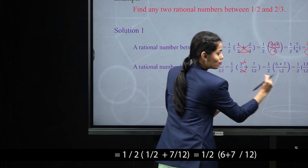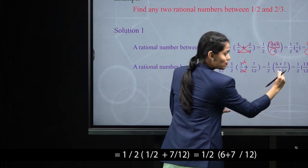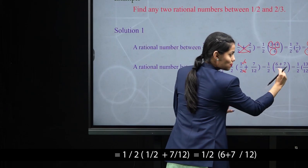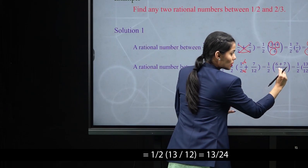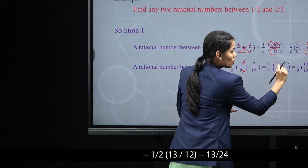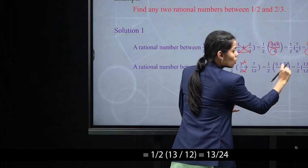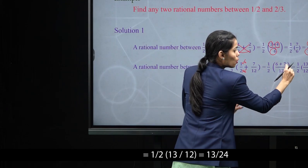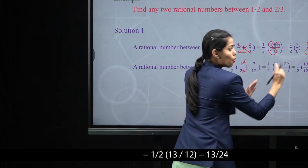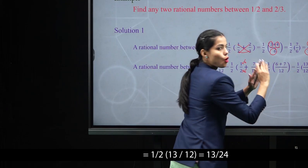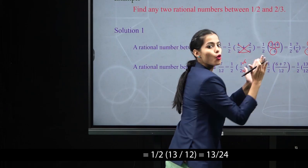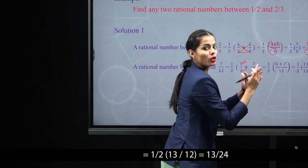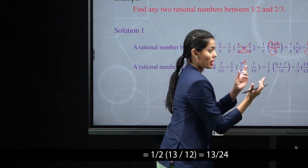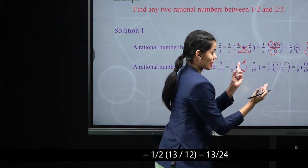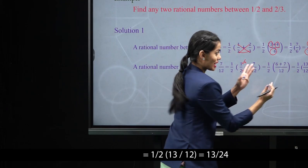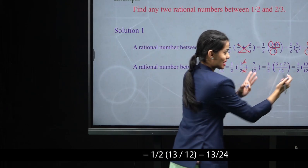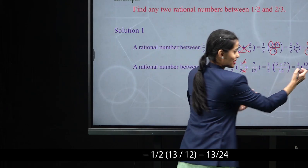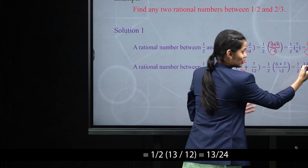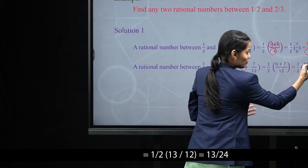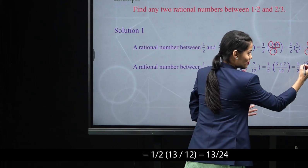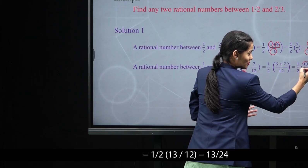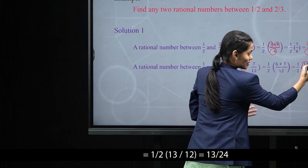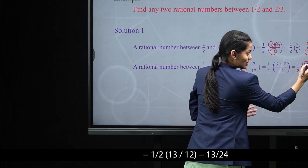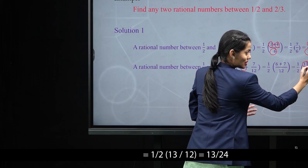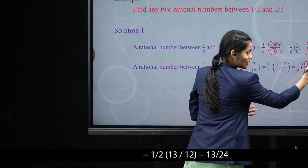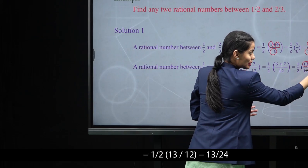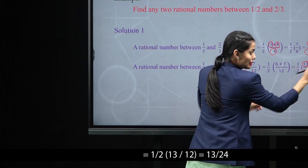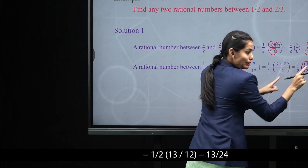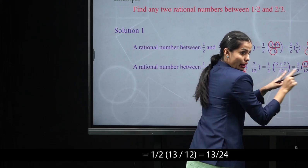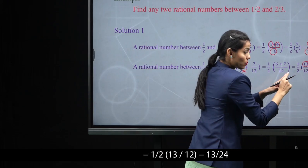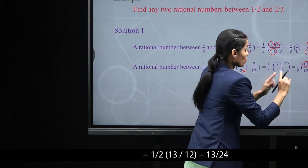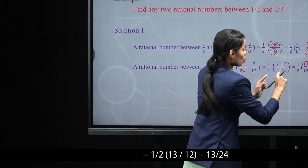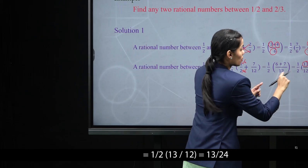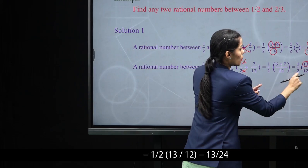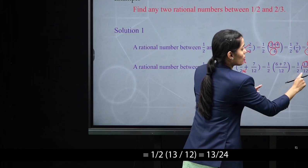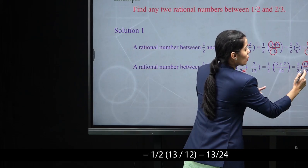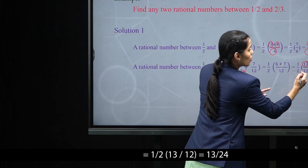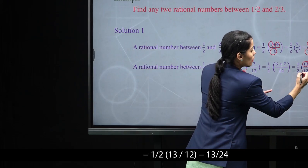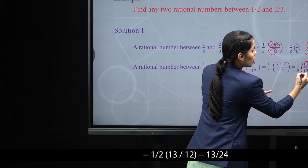ஈடு 1/2 வட்ட அடைப்புக்குறிக்குள் 13/12 ஈடு